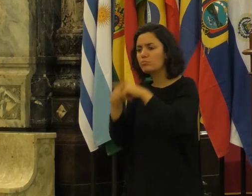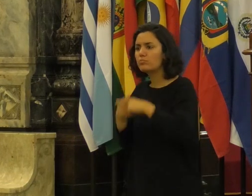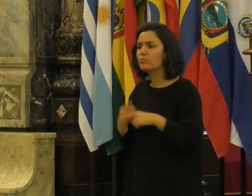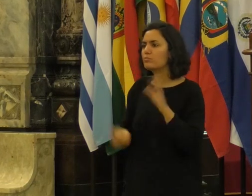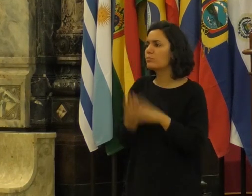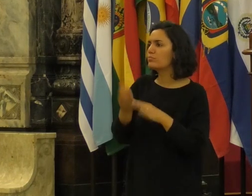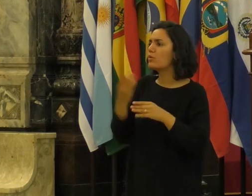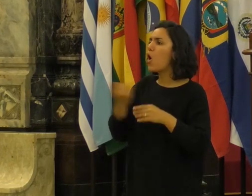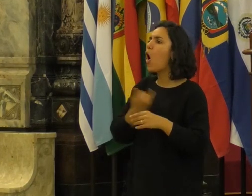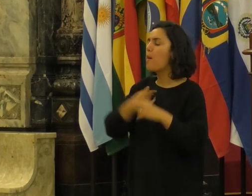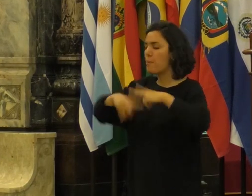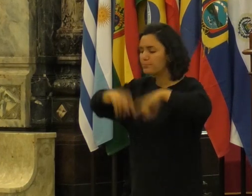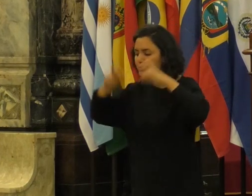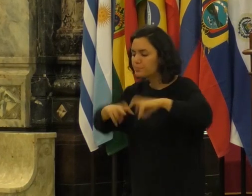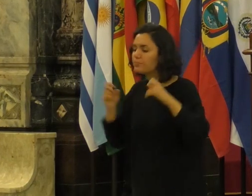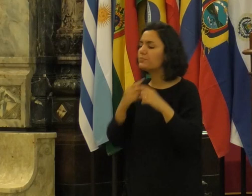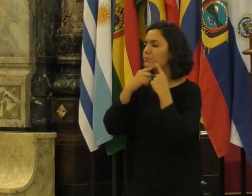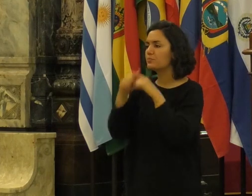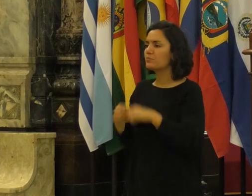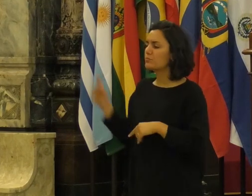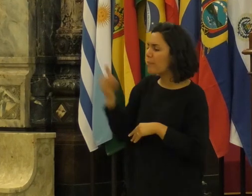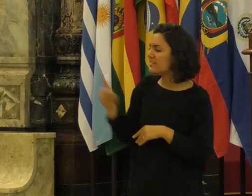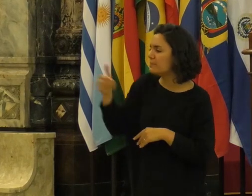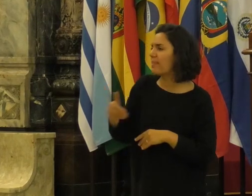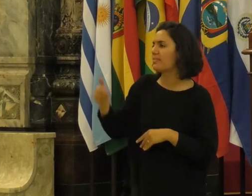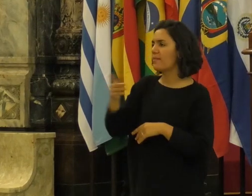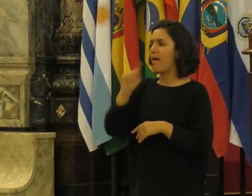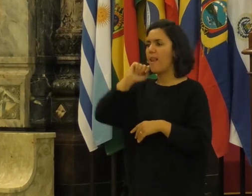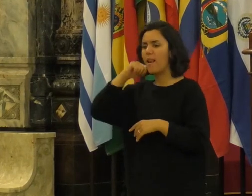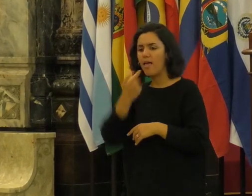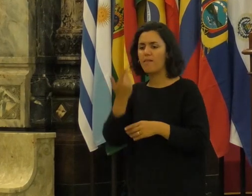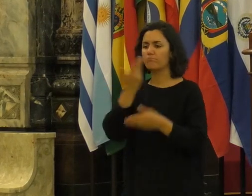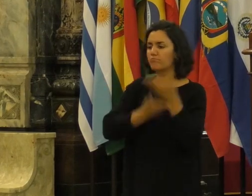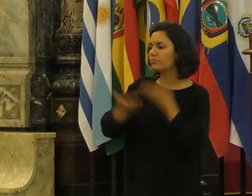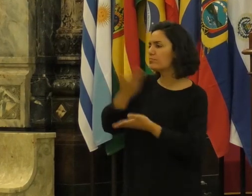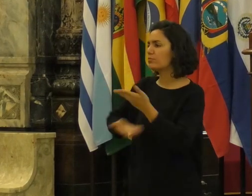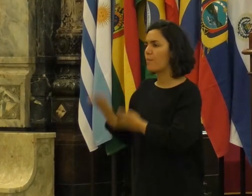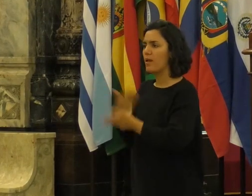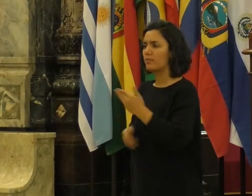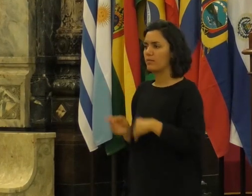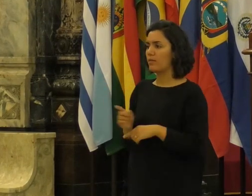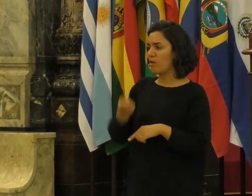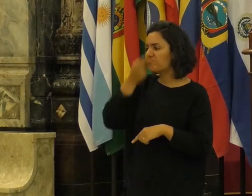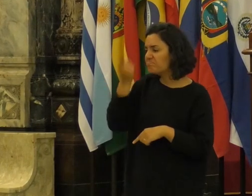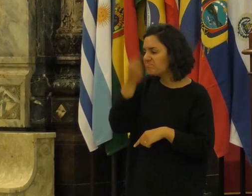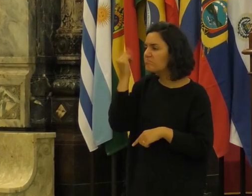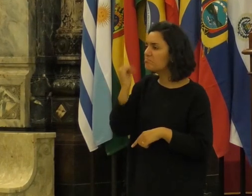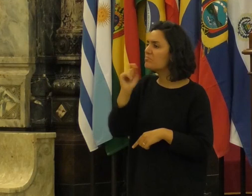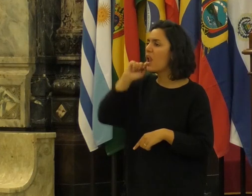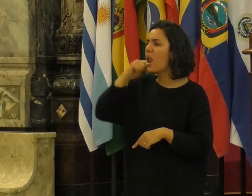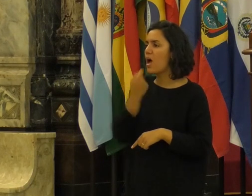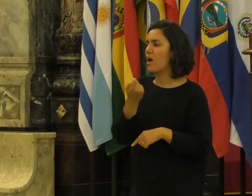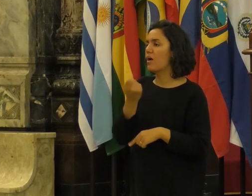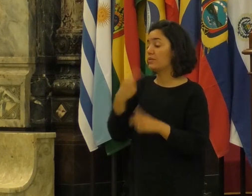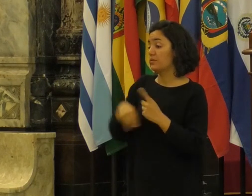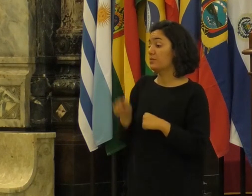de investigación. Discusión participativa, discusión bonita. Uno adivina un interés bonito. Y creo que por